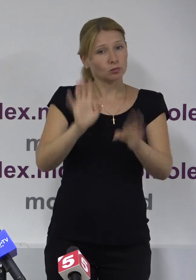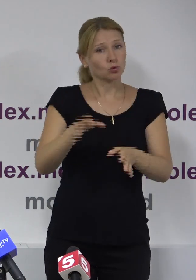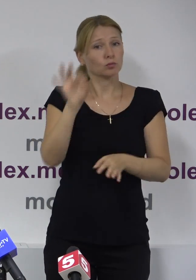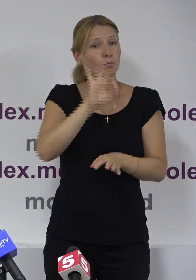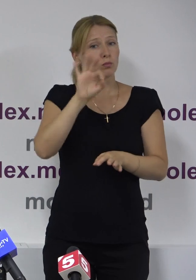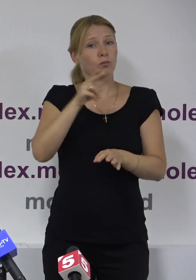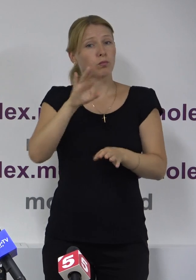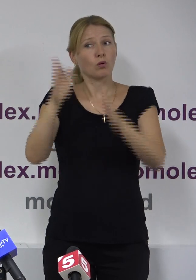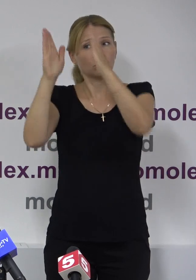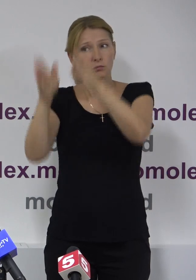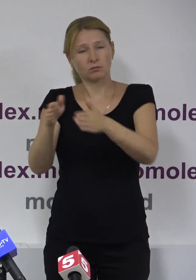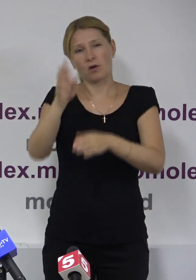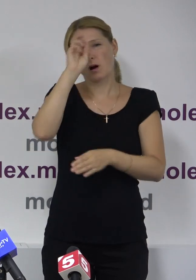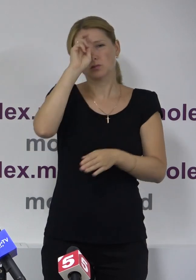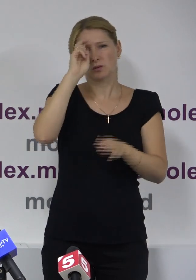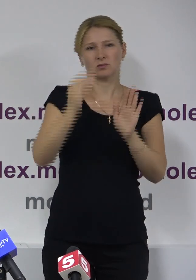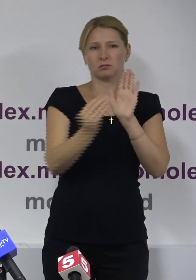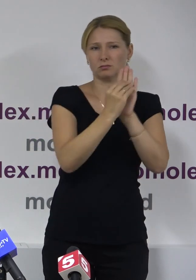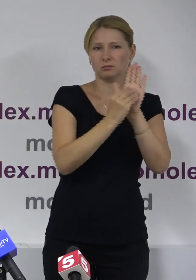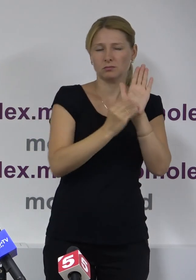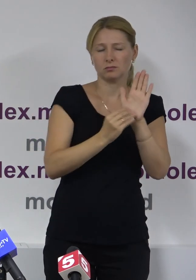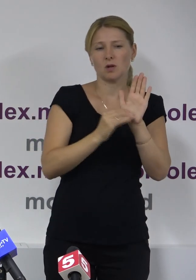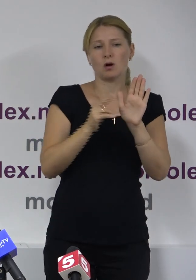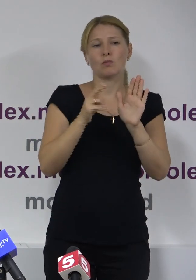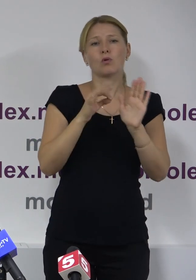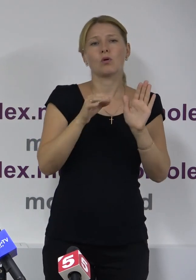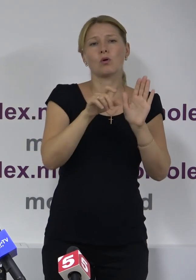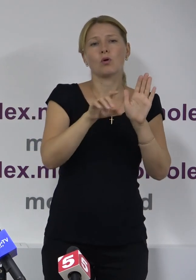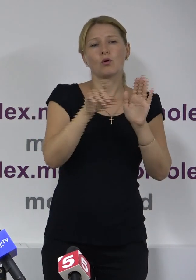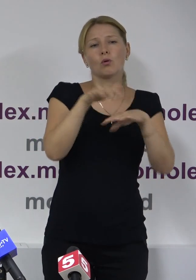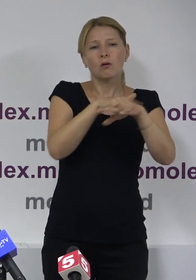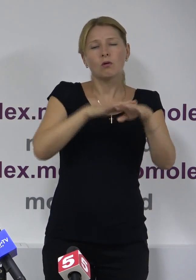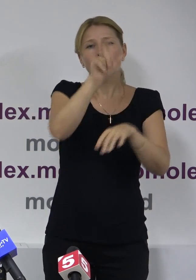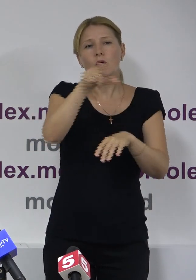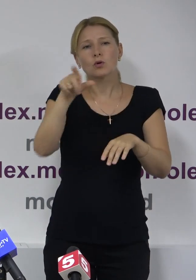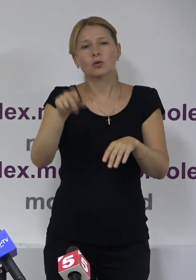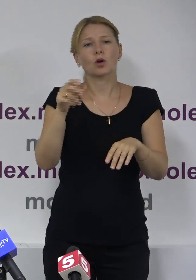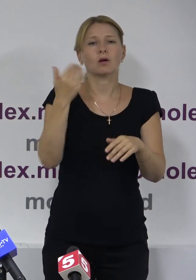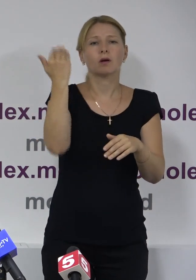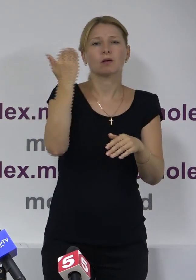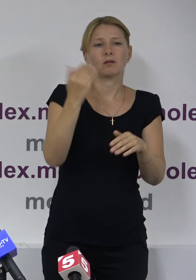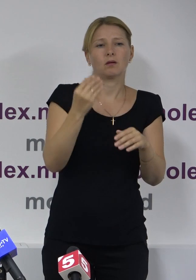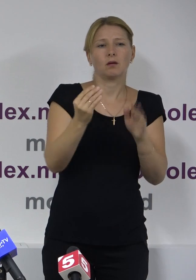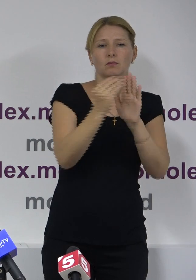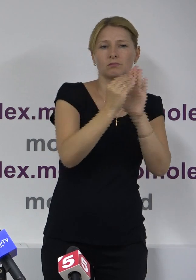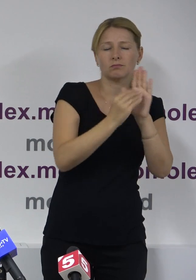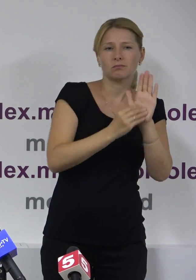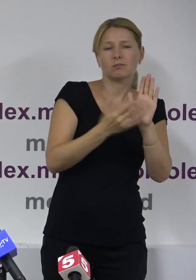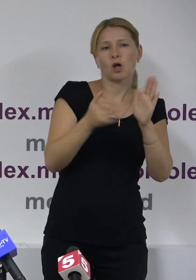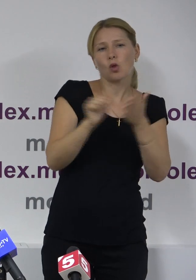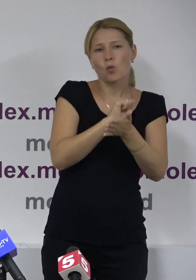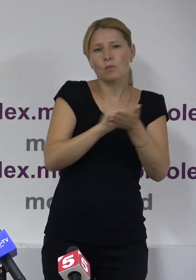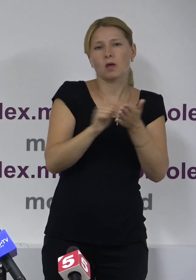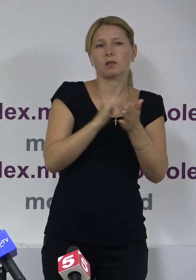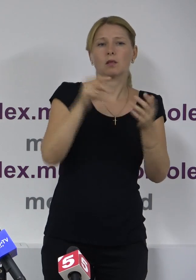informații privind registrul de stat al alegătorilor și date relevante în acest sens pentru scrutinile ce